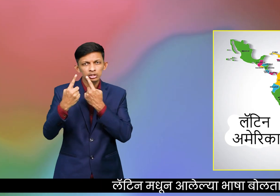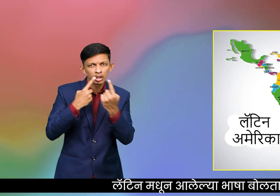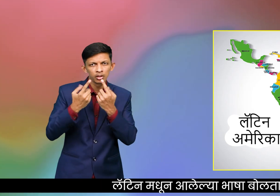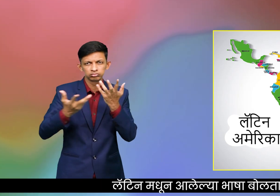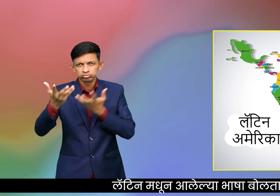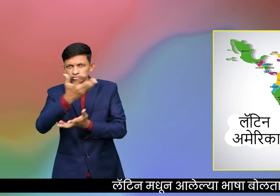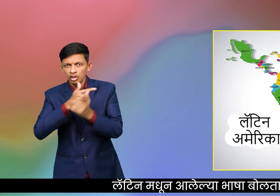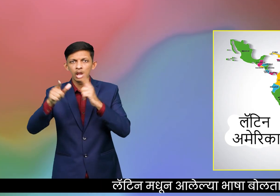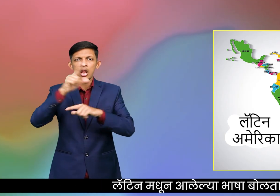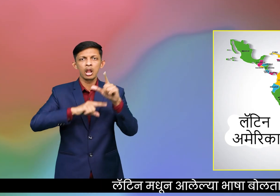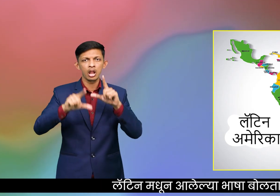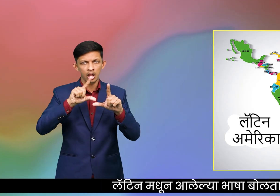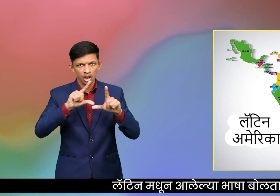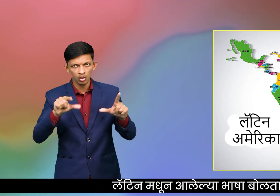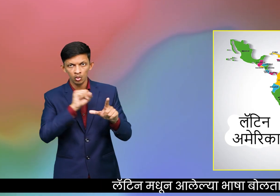लॅटिनमधून आलेल्या भाषा बोलतात.